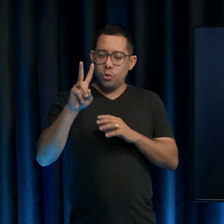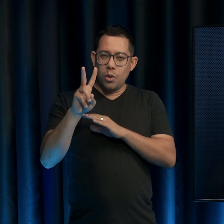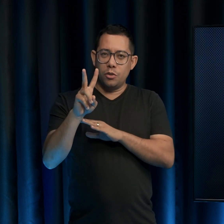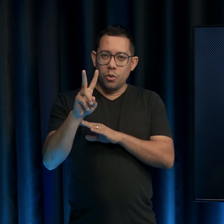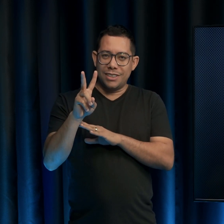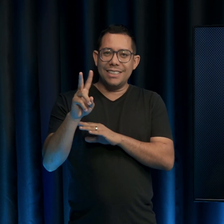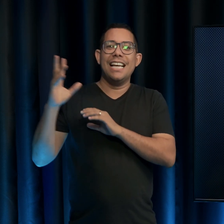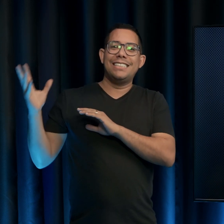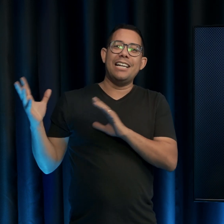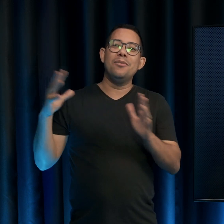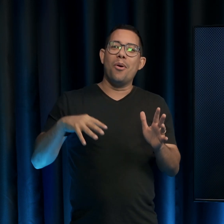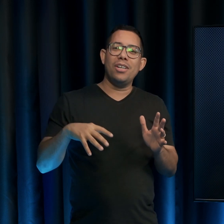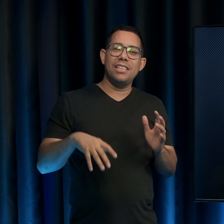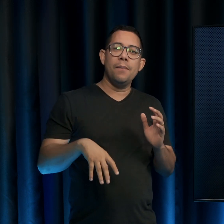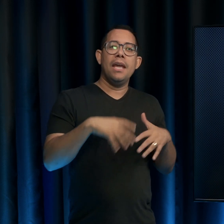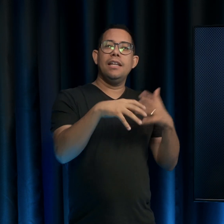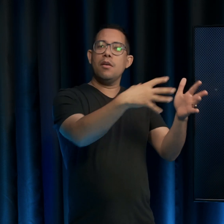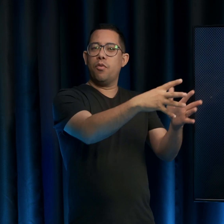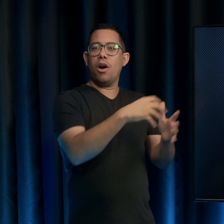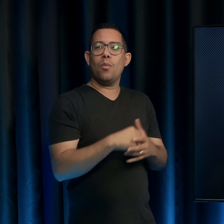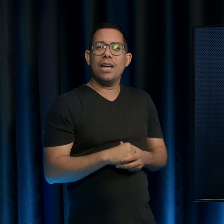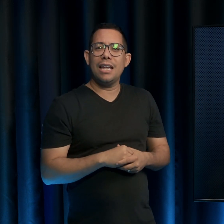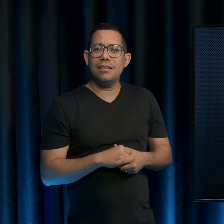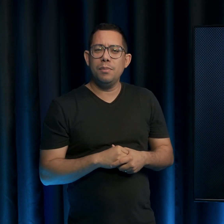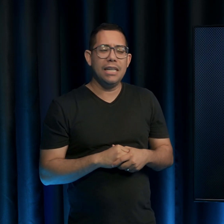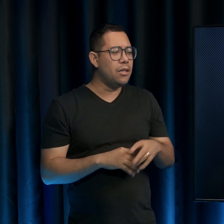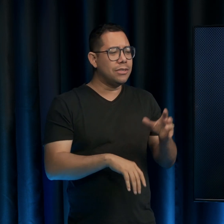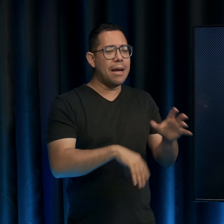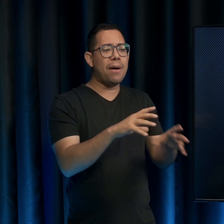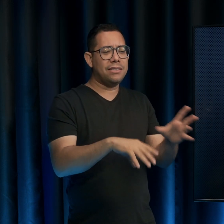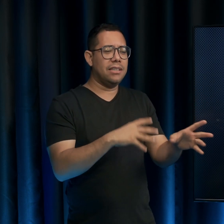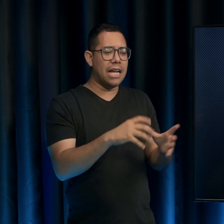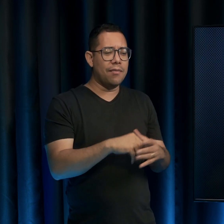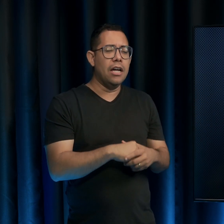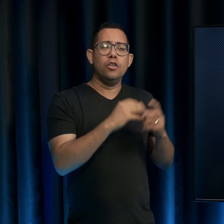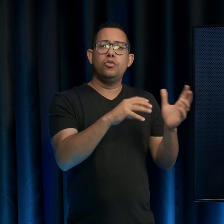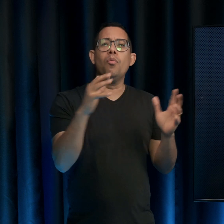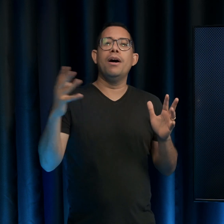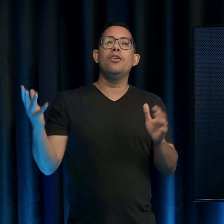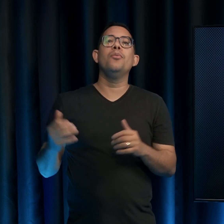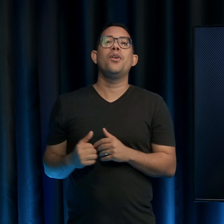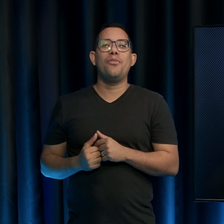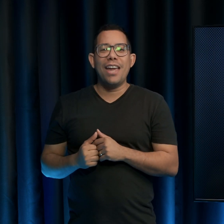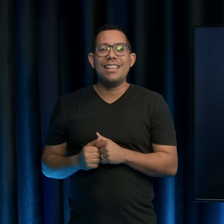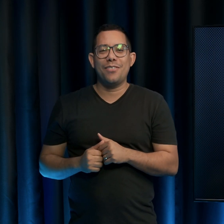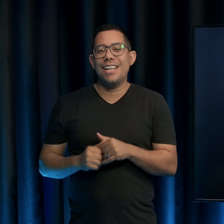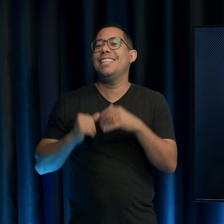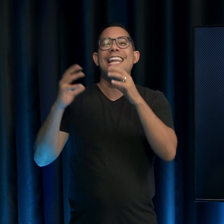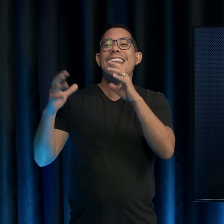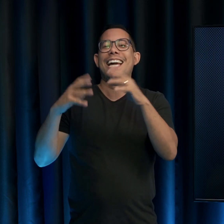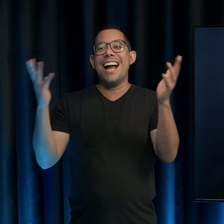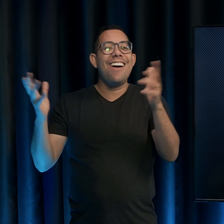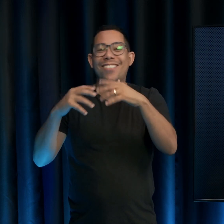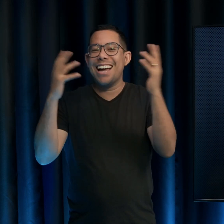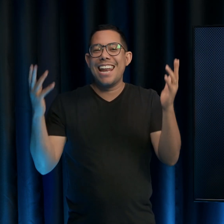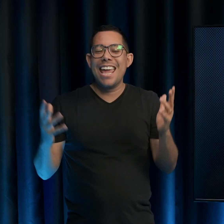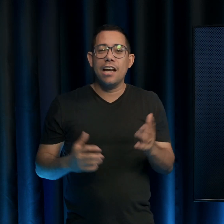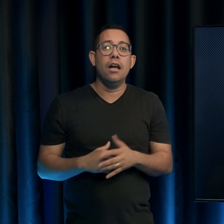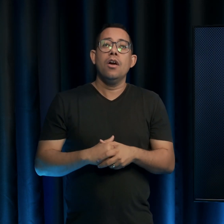duas ursas saem do bosque e devoram aqueles meninos, rapazes que estavam zombando do profeta, falando que ele era calvo, careca. Como que